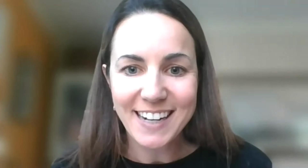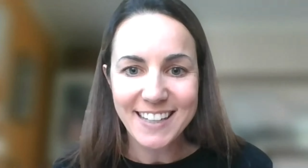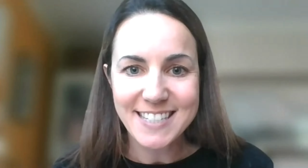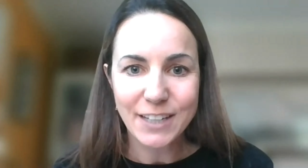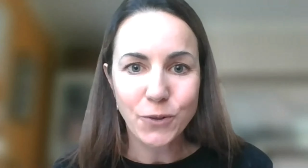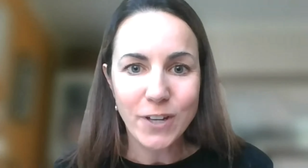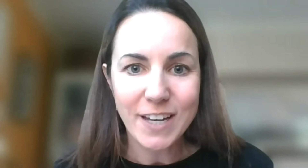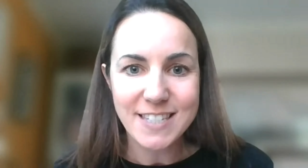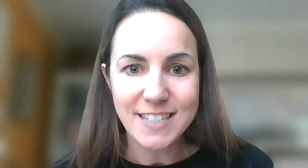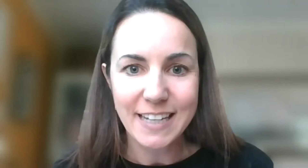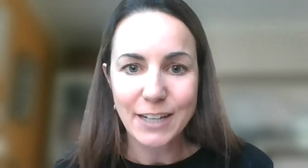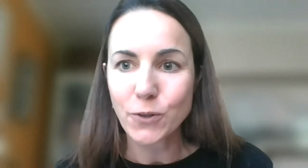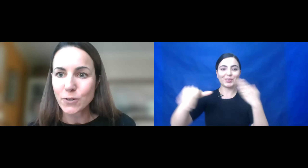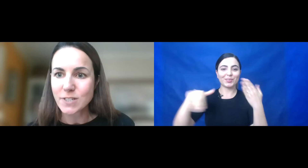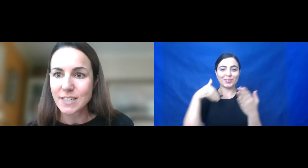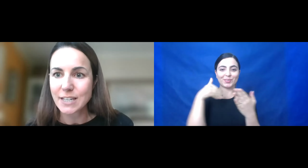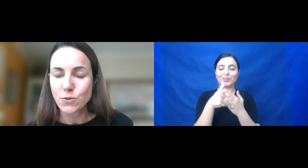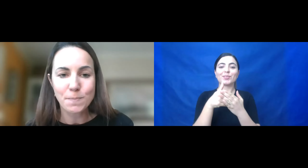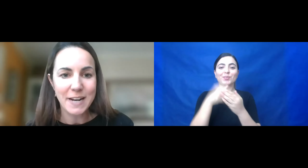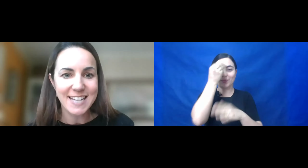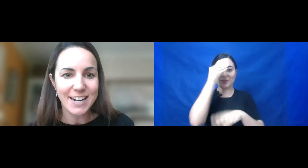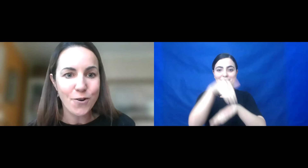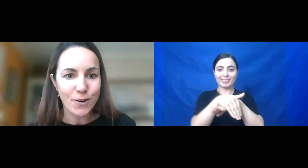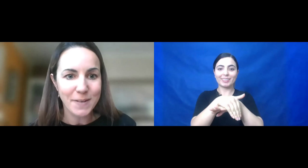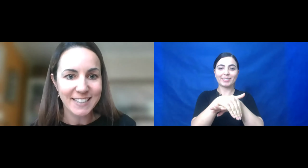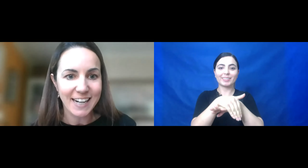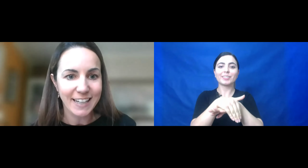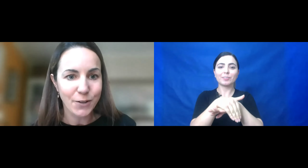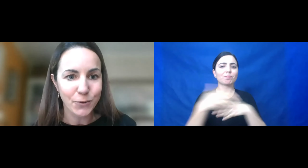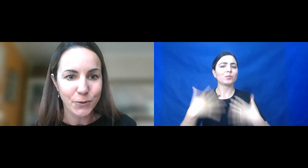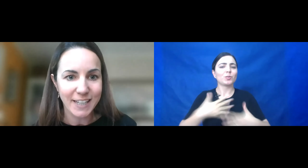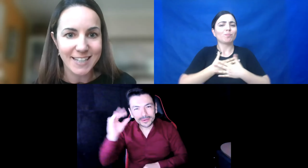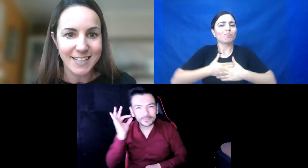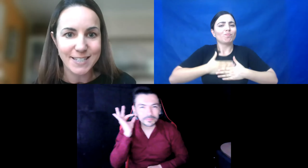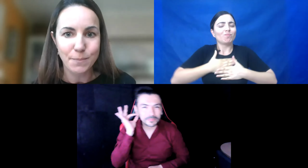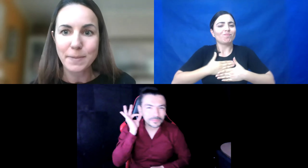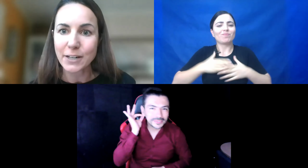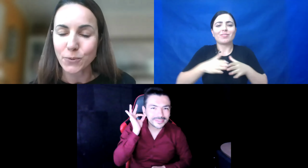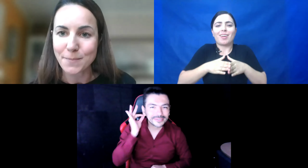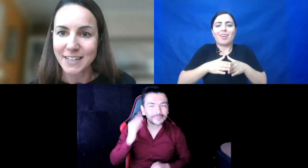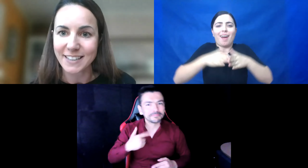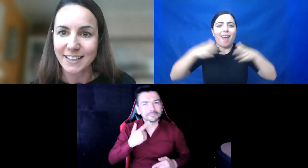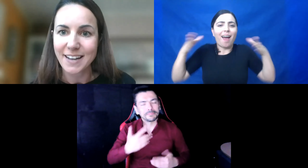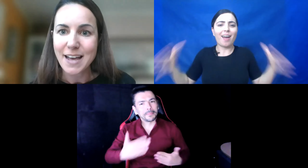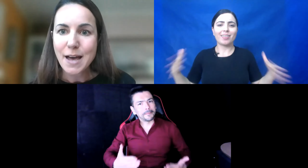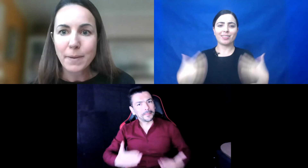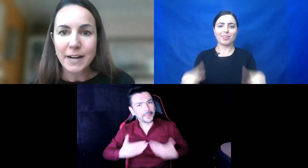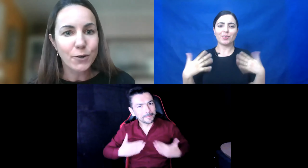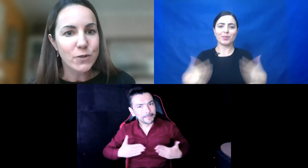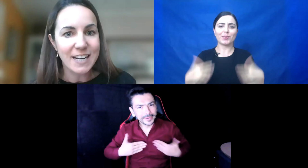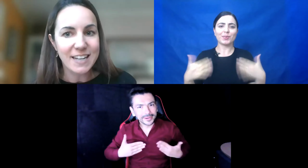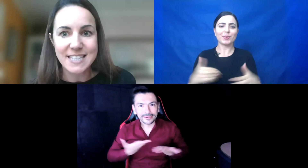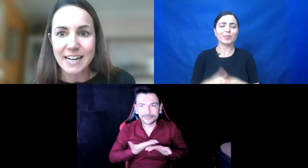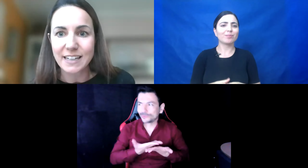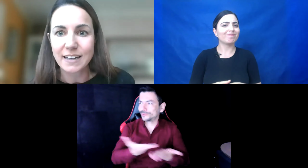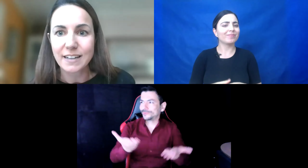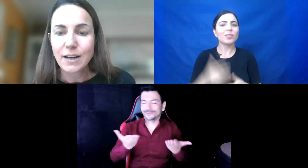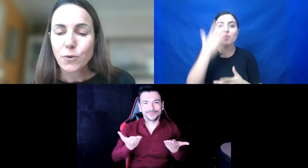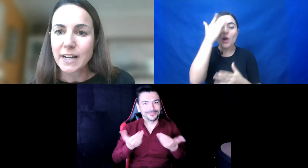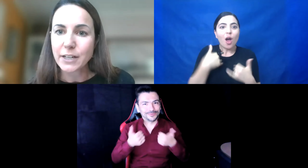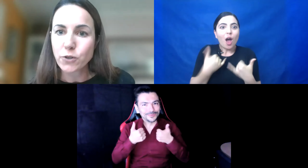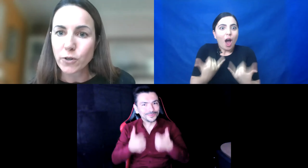Buenas tardes a todas y a todos. Es un placer enorme estar aquí con ustedes virtualmente para conocer de